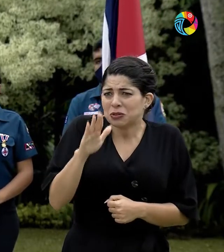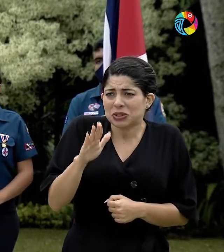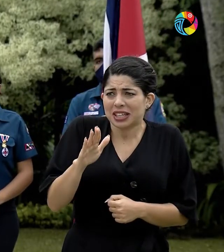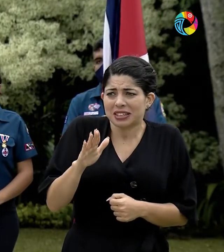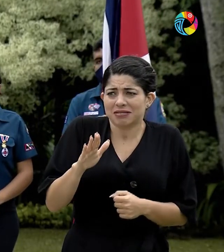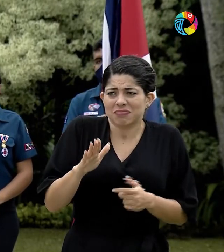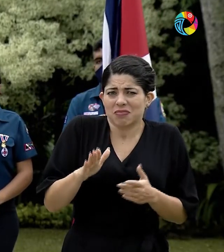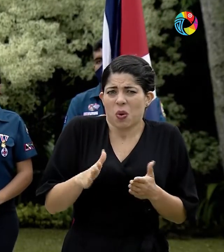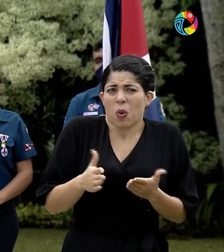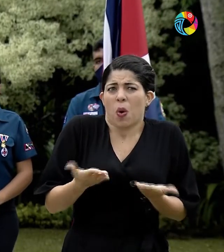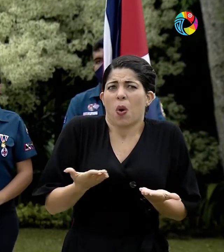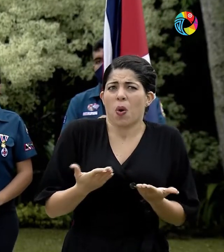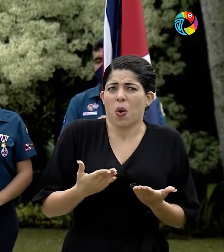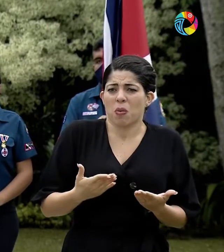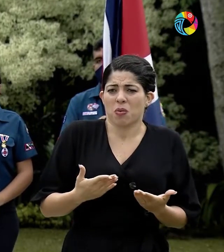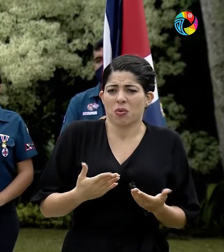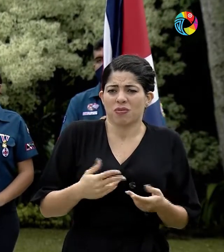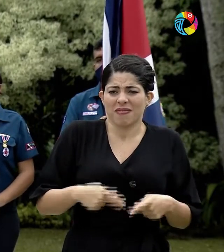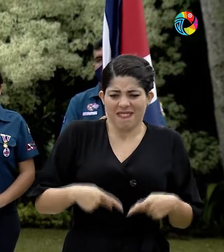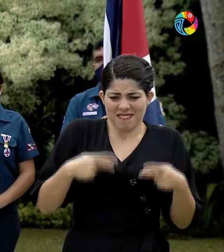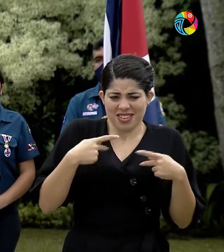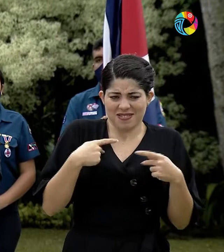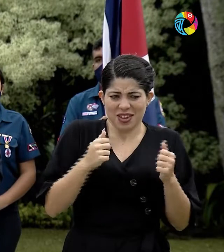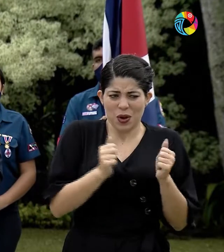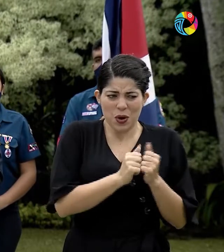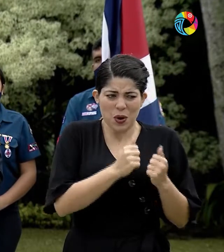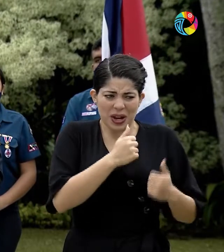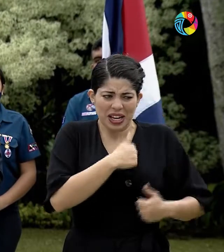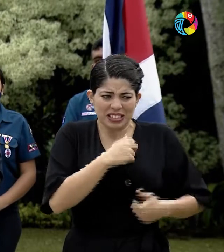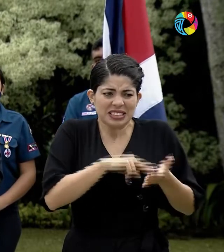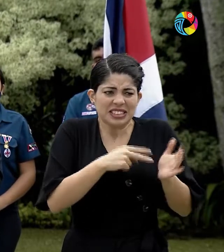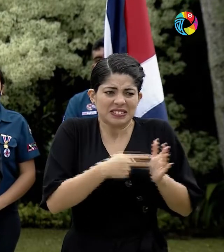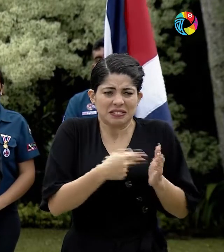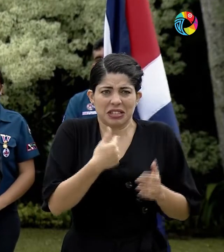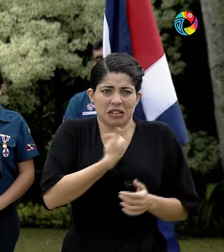es vivir con fuerzas armadas.